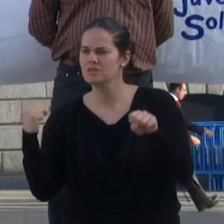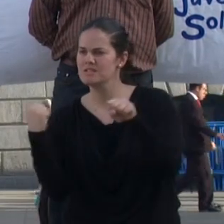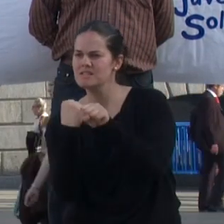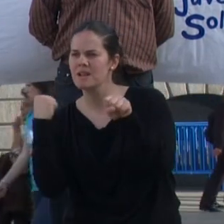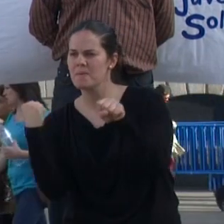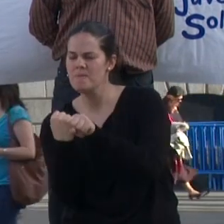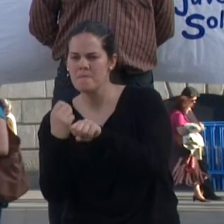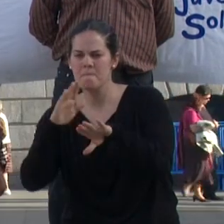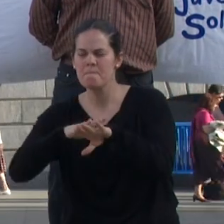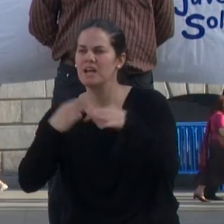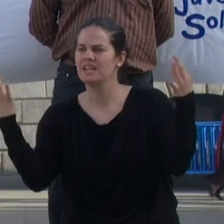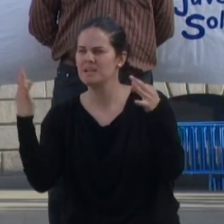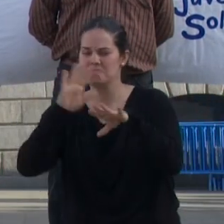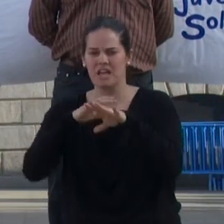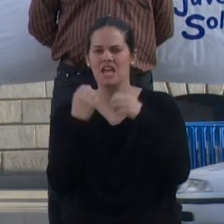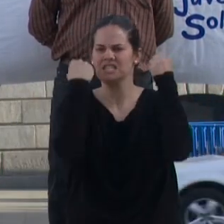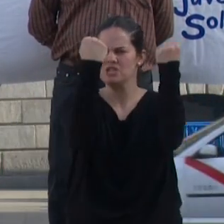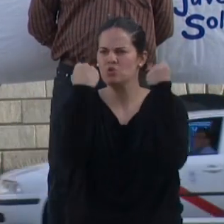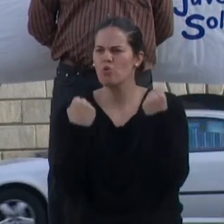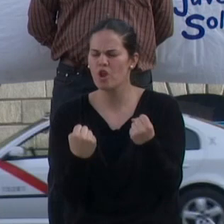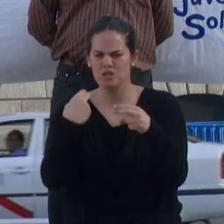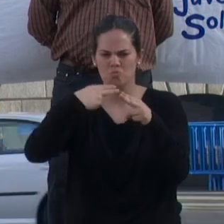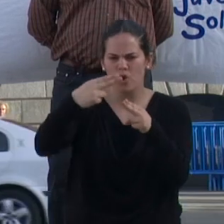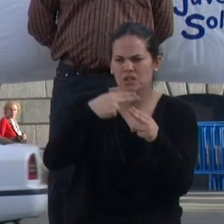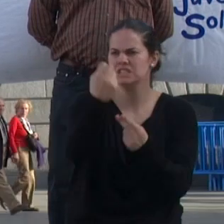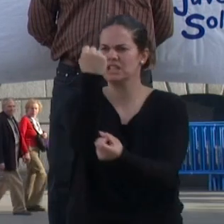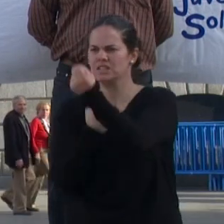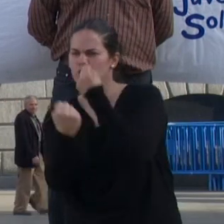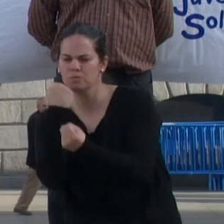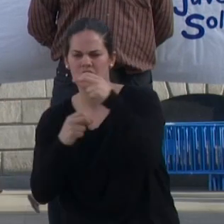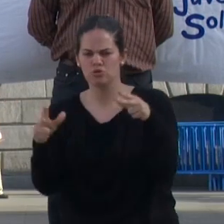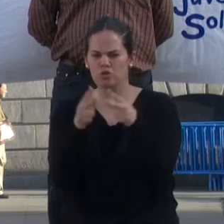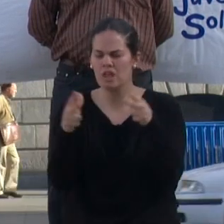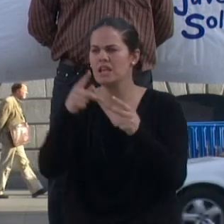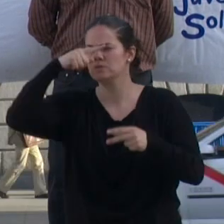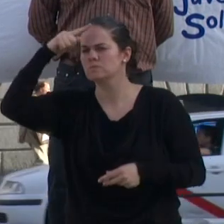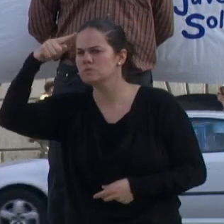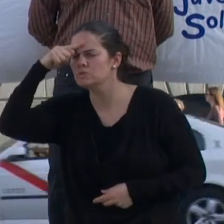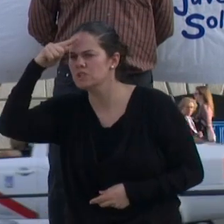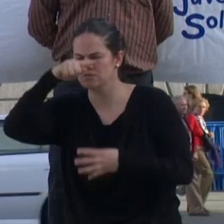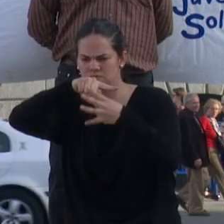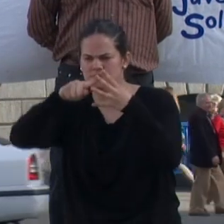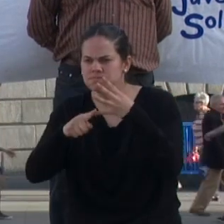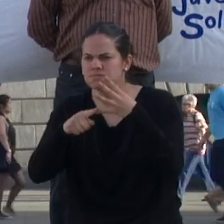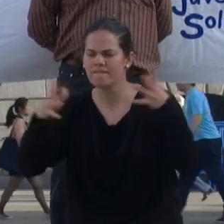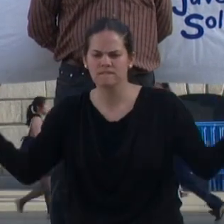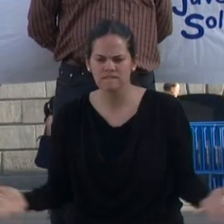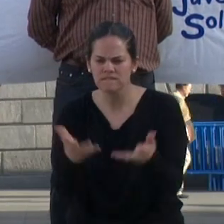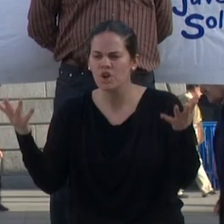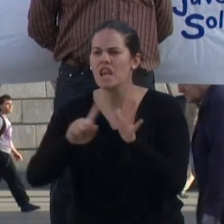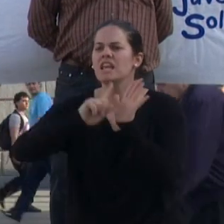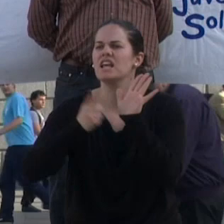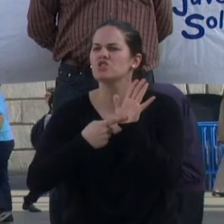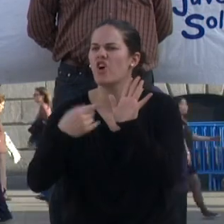trabajando para que las instituciones políticas, económicas, sociales y culturales promuevan una